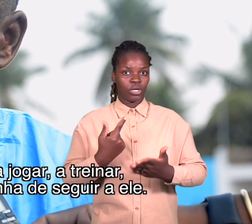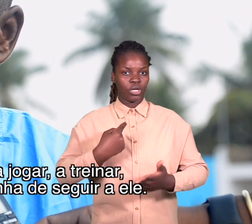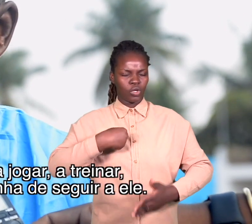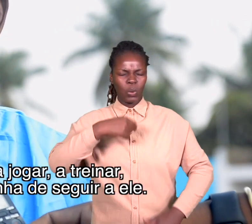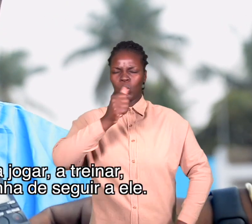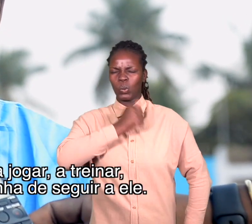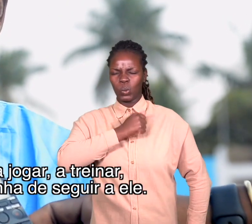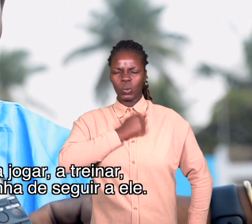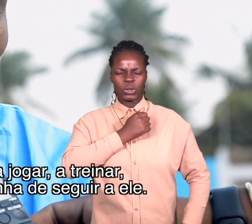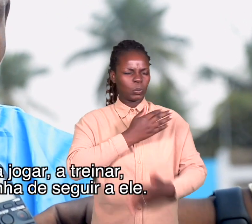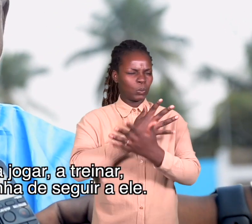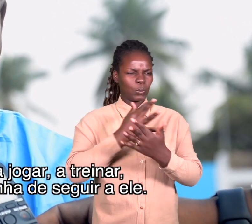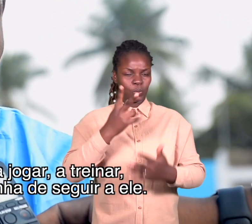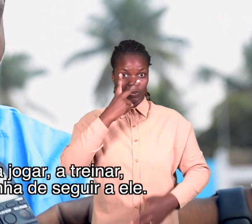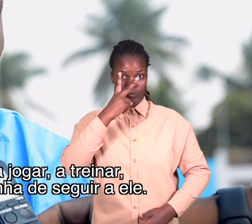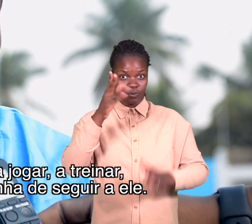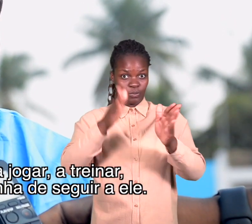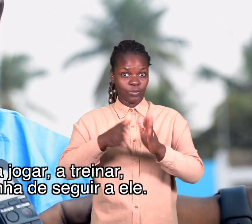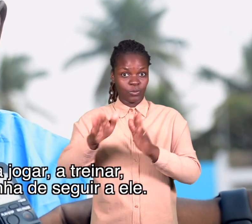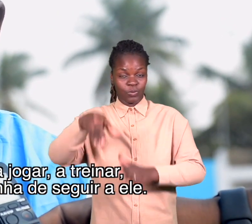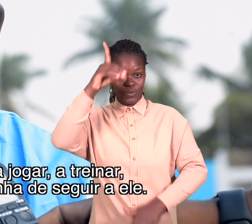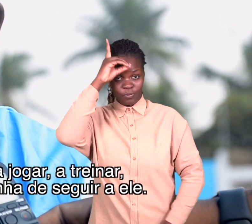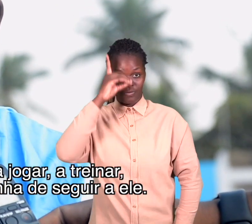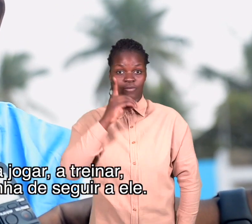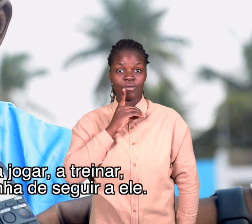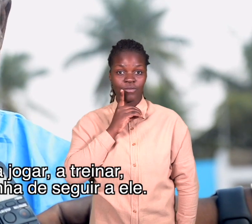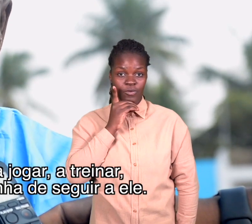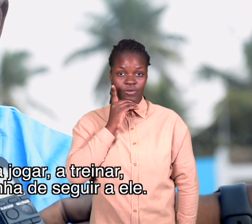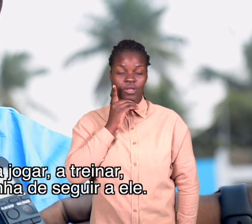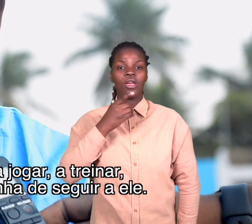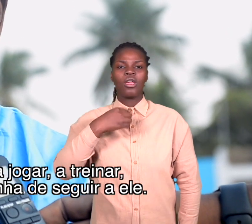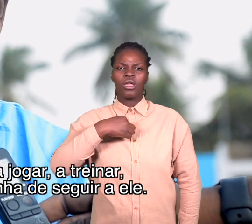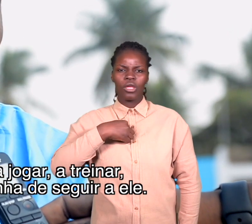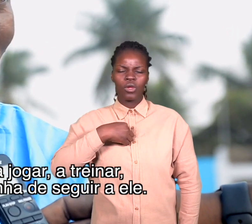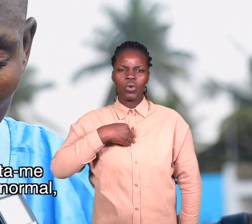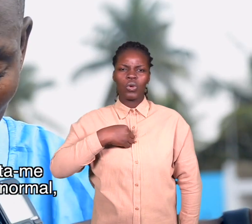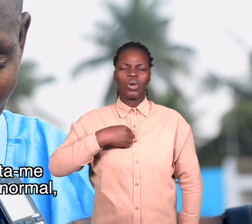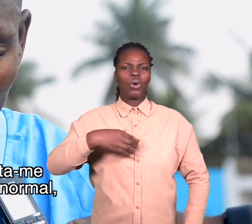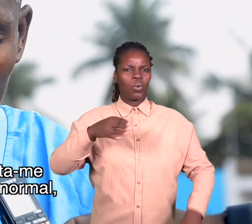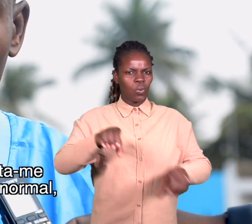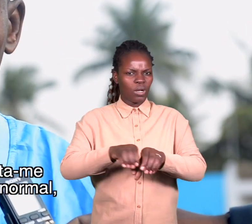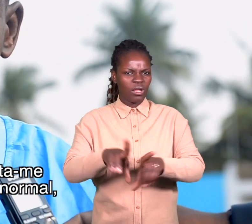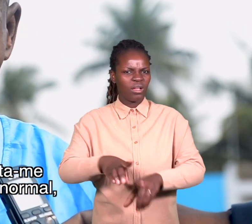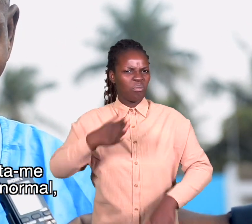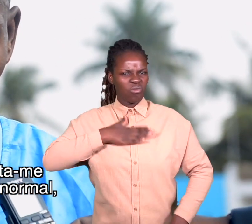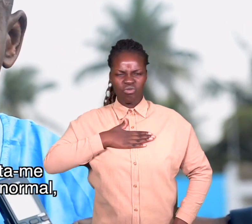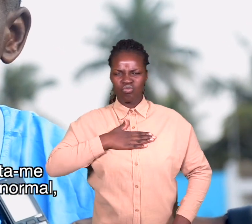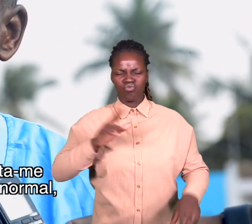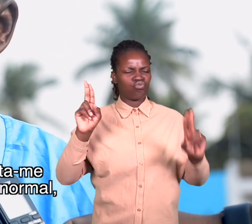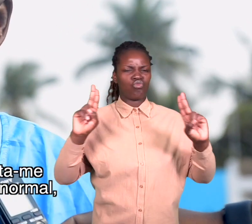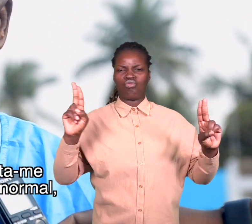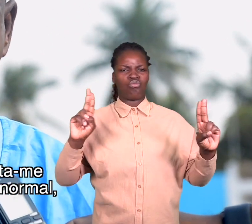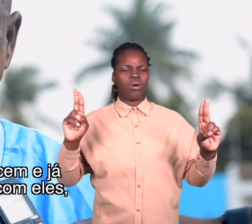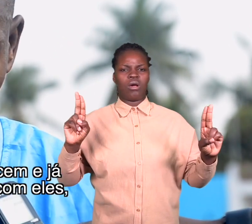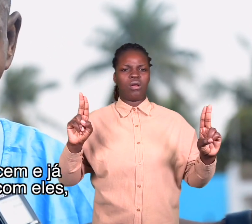treinar porque gostei muito do futebol dele, tinha que seguir a ele. Os meus colegas me tratam como uma pessoa